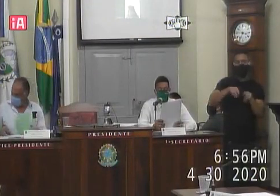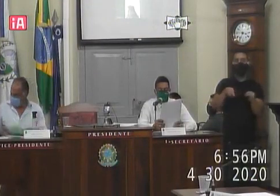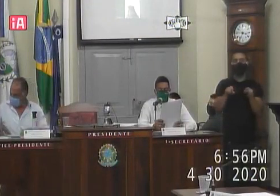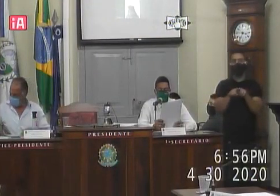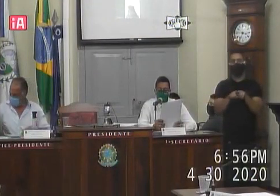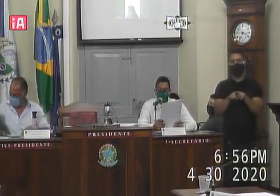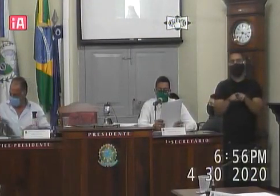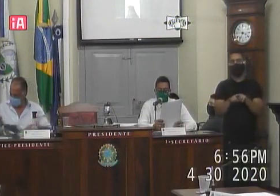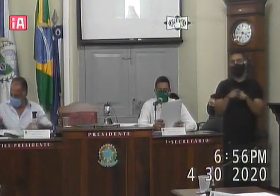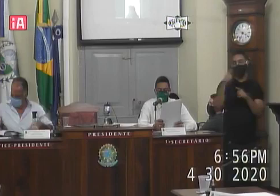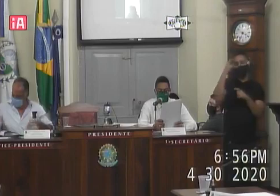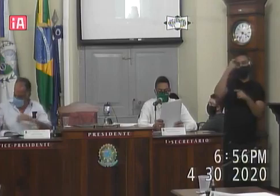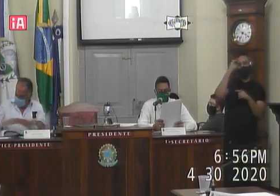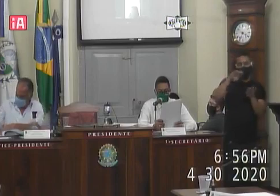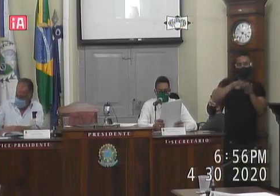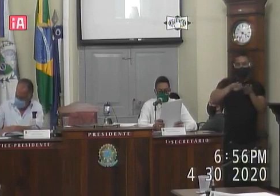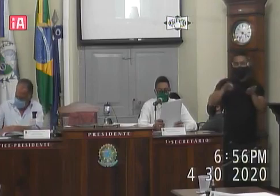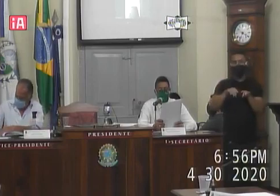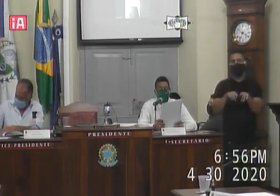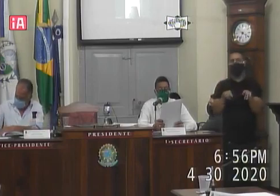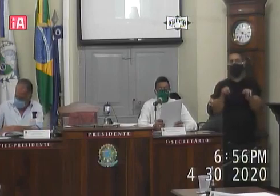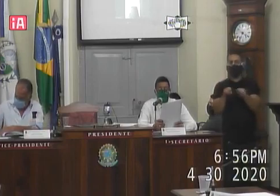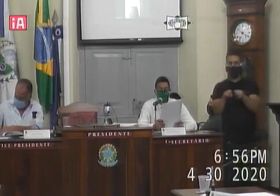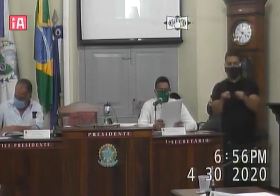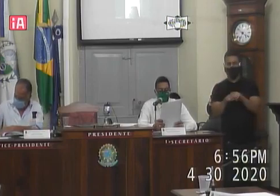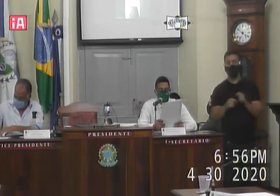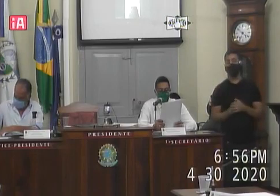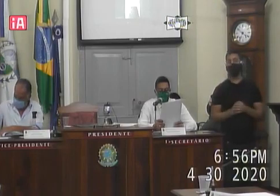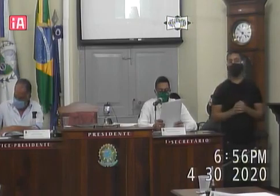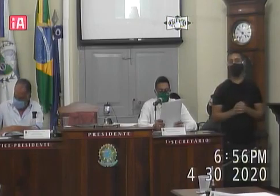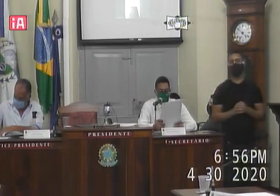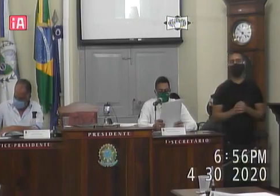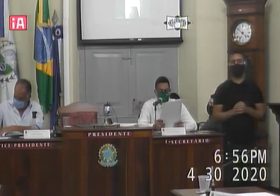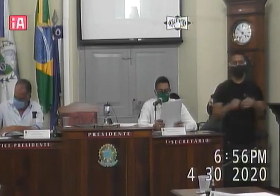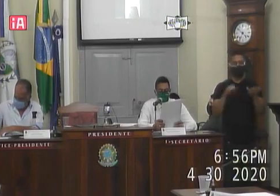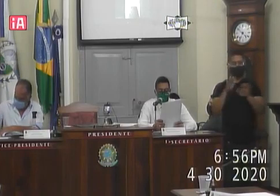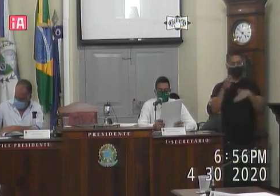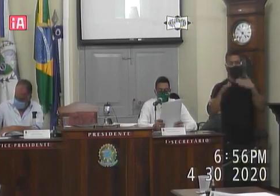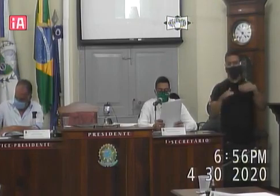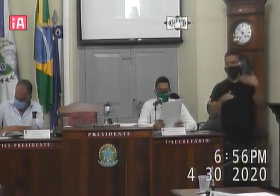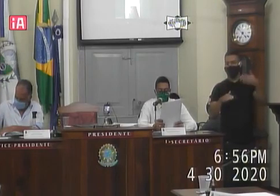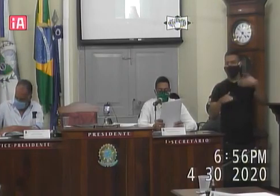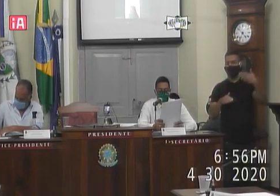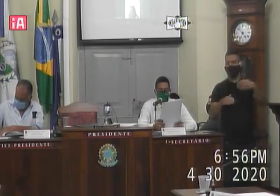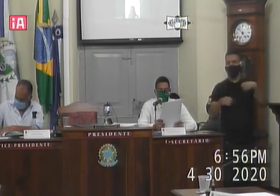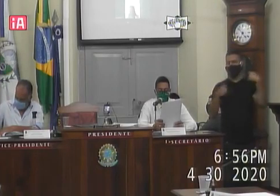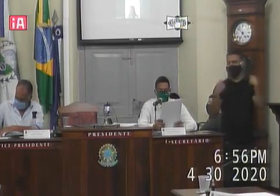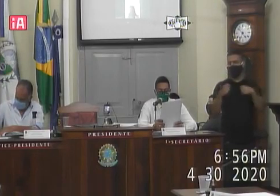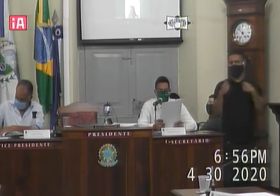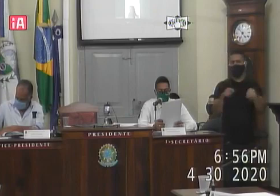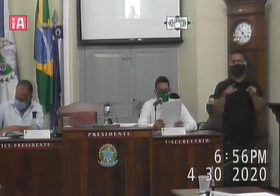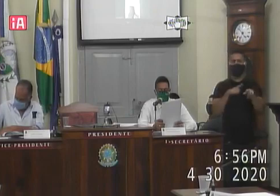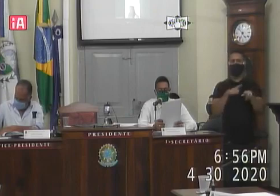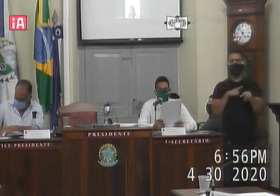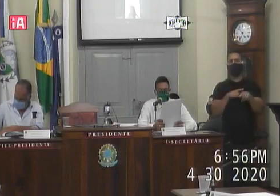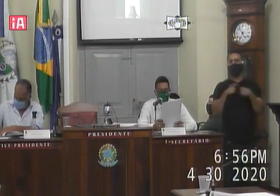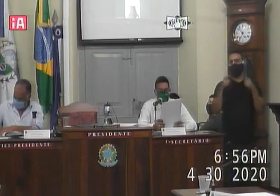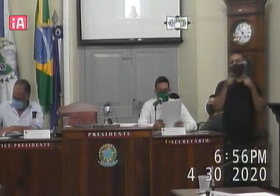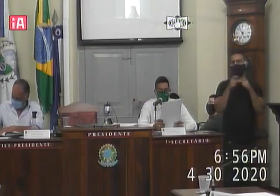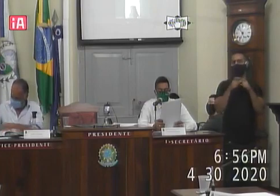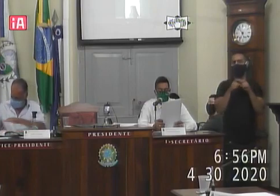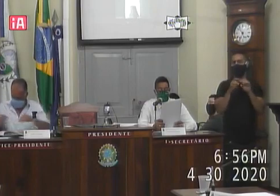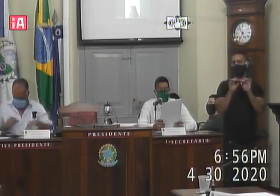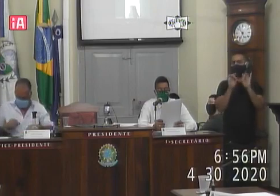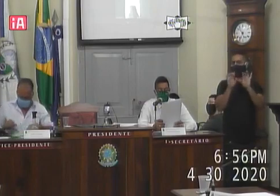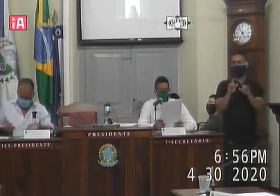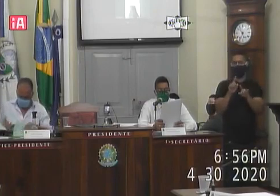e o vascular exclui as doenças vasculares. Para cuidados a longo prazo, você não precisa continuar com o reumatologista ou cirurgião